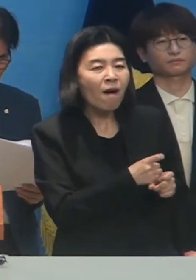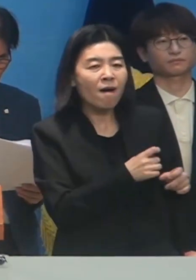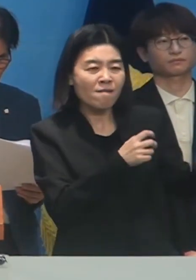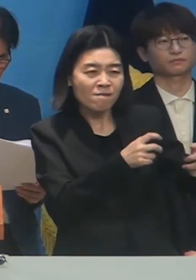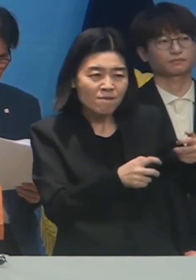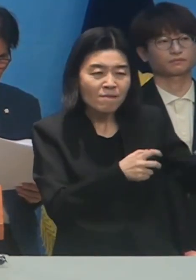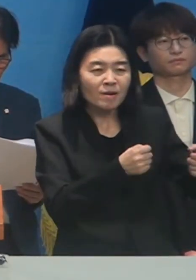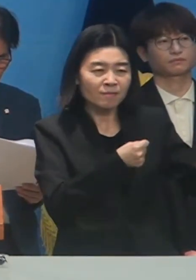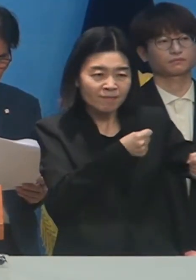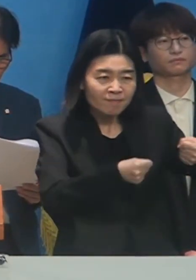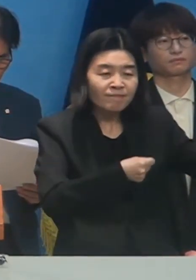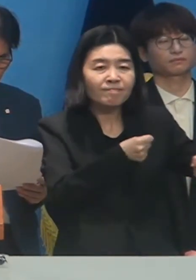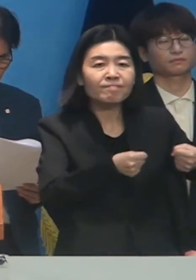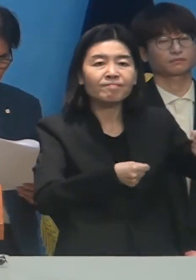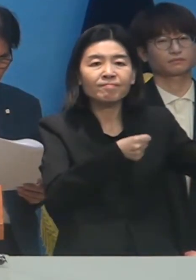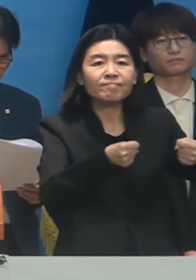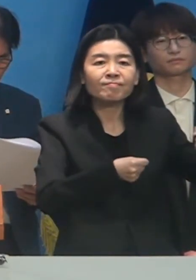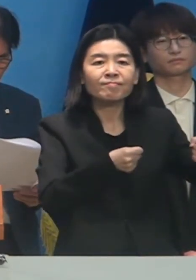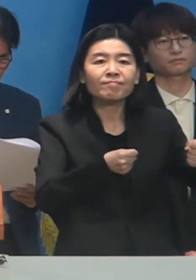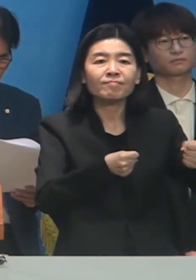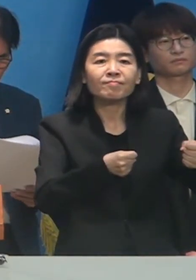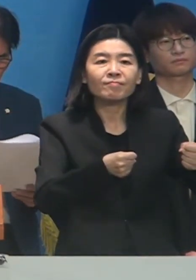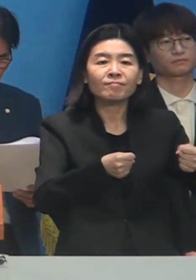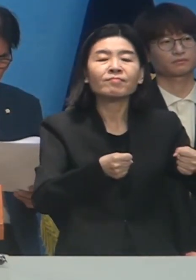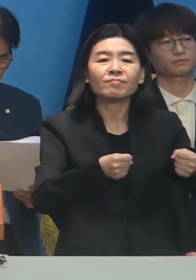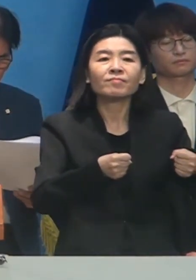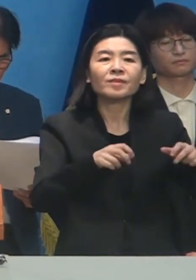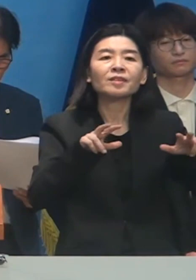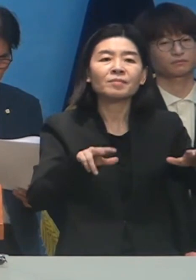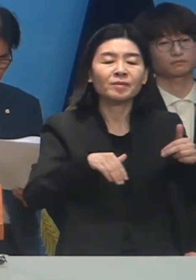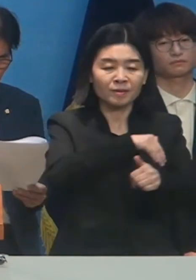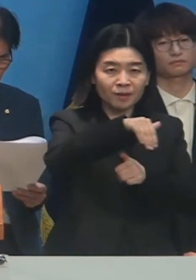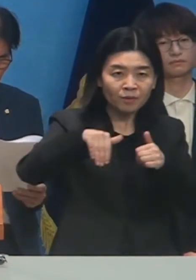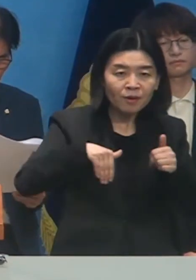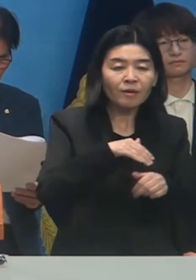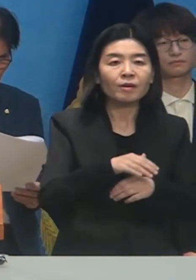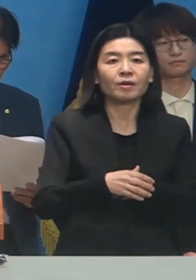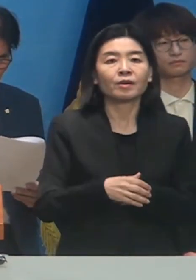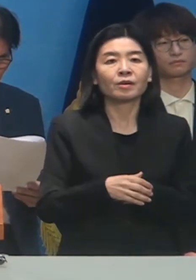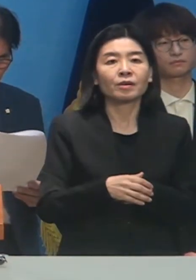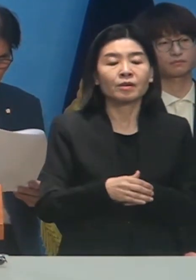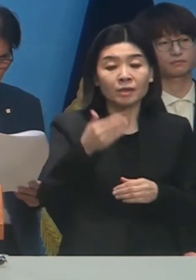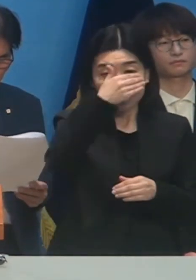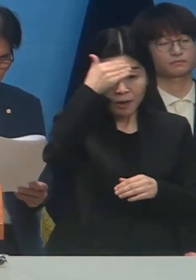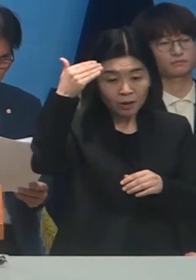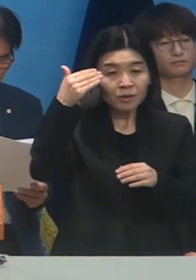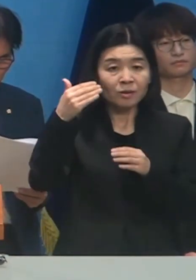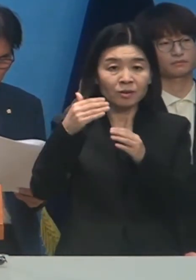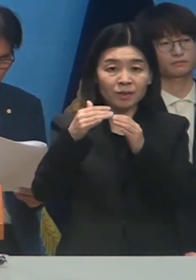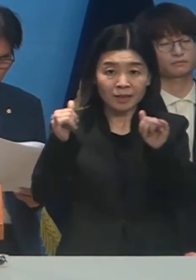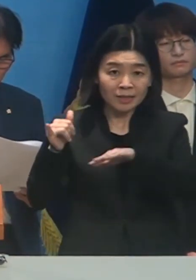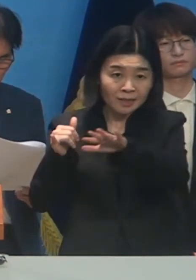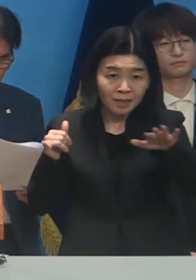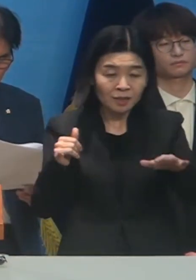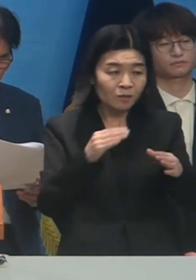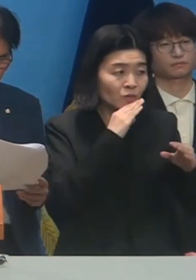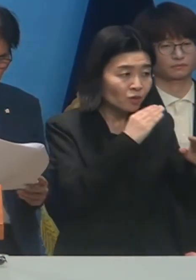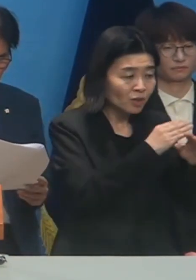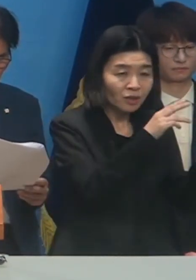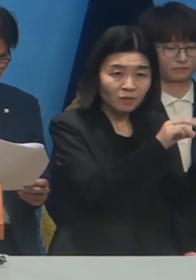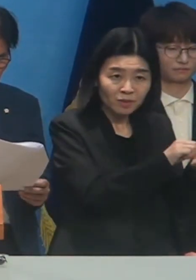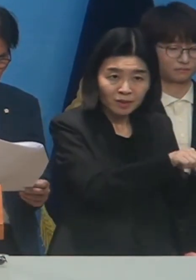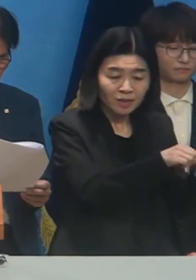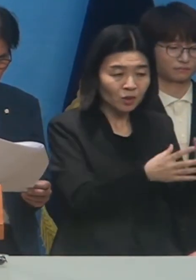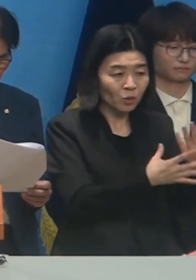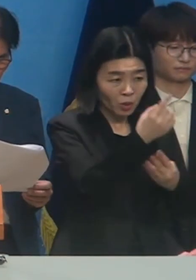때의 적대관계로 후퇴하였습니다. 많은 이들이 청년 세대는 북한 문제와 통일